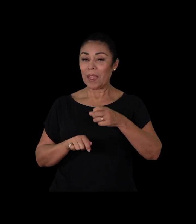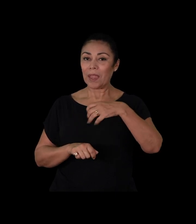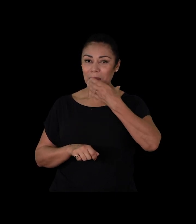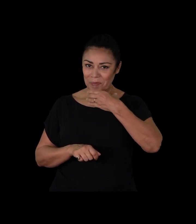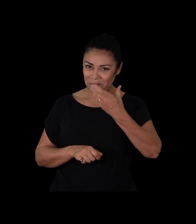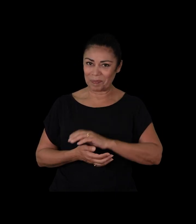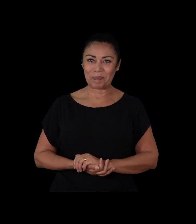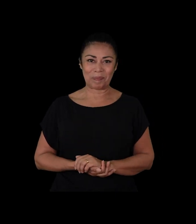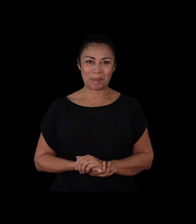Música